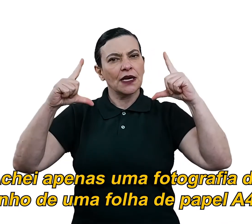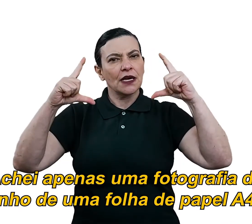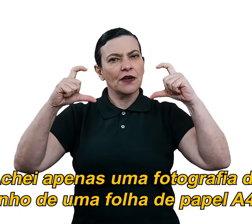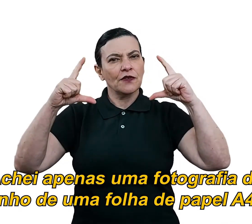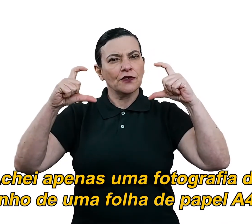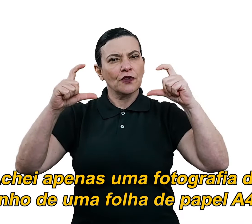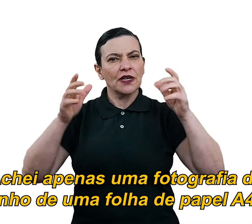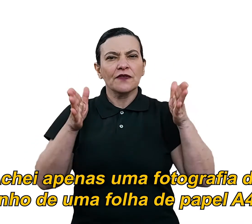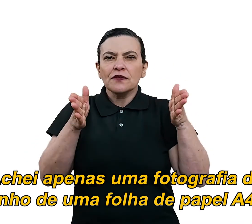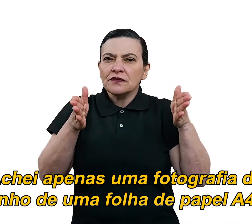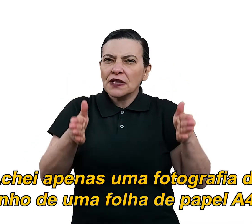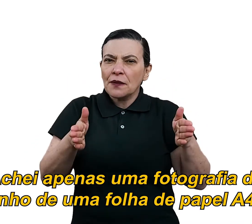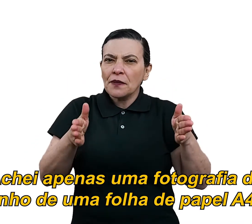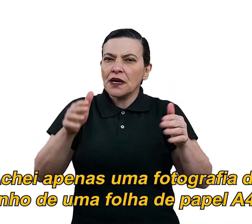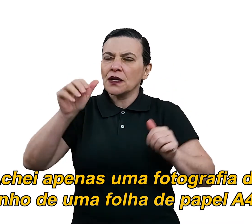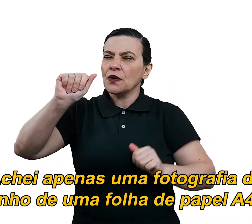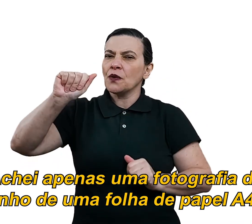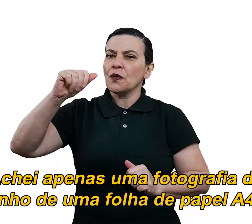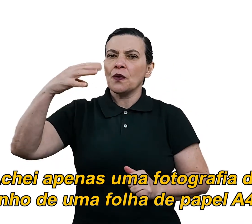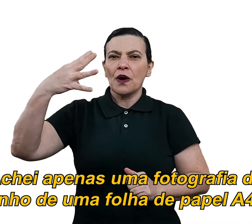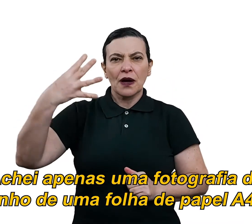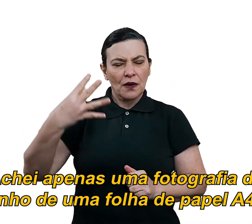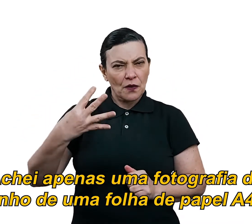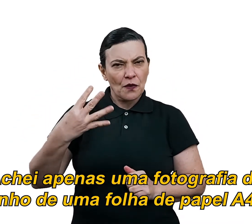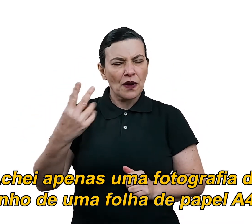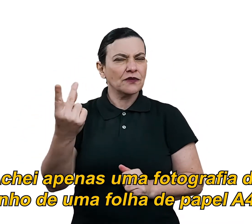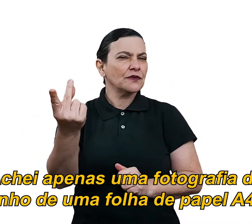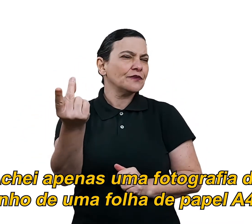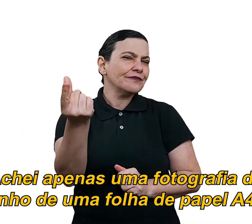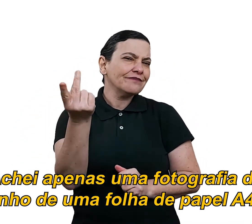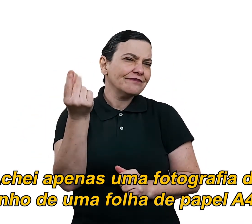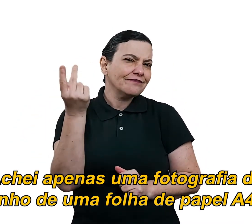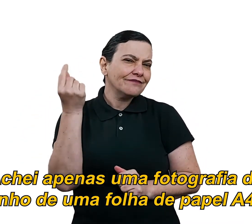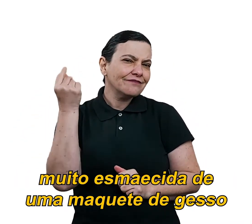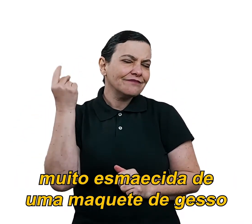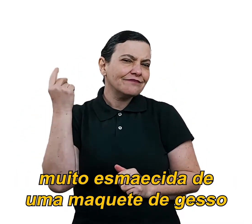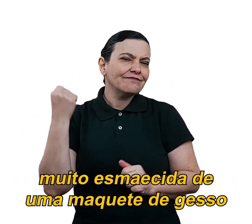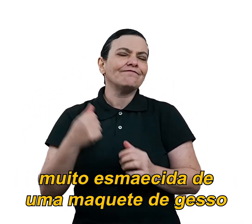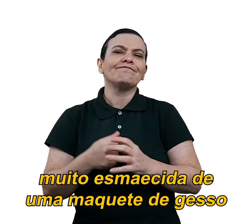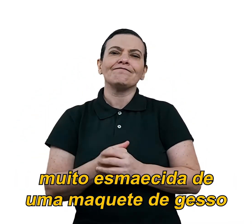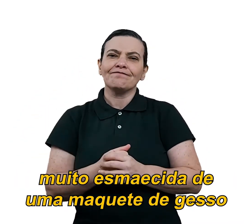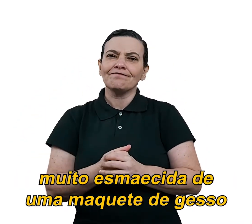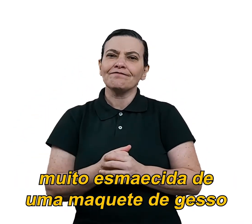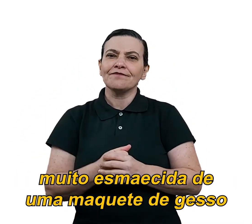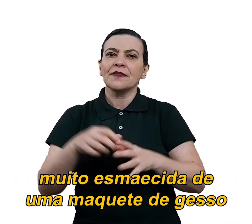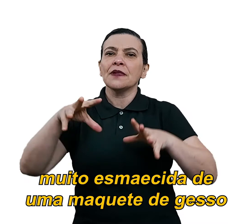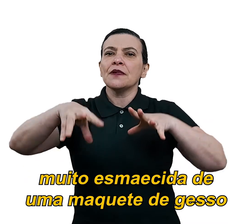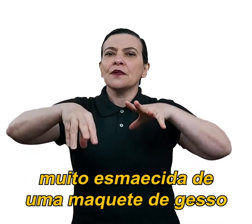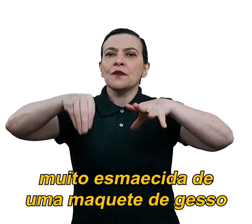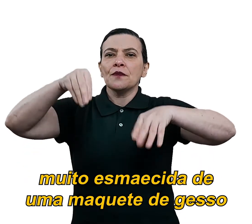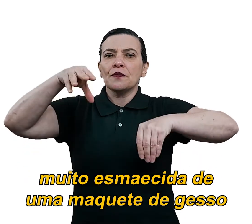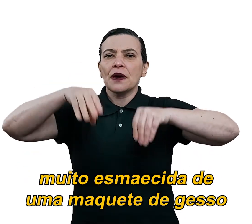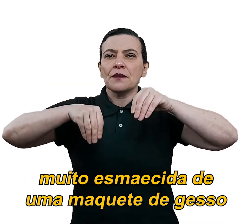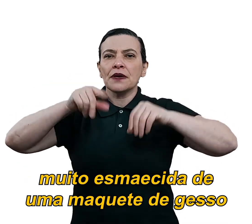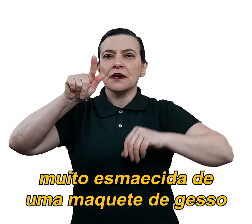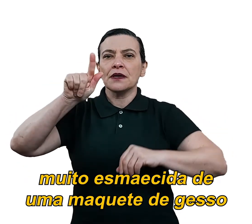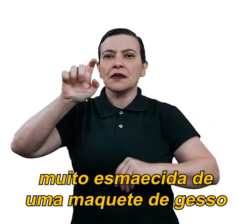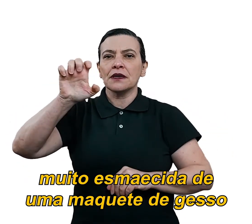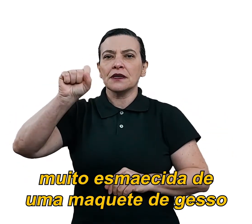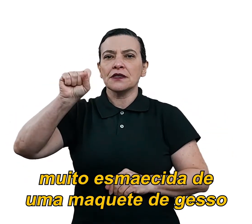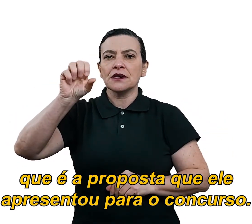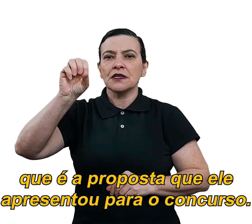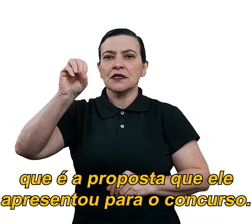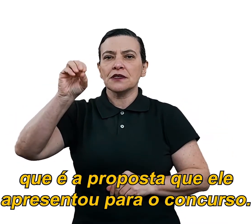achei apenas uma fotografia do tamanho de uma folha de papel A4 hoje, muito esmaecida, de uma maquete